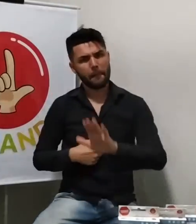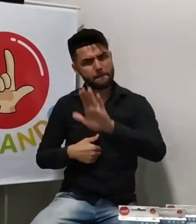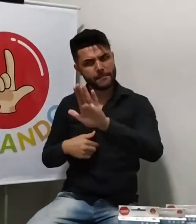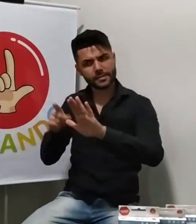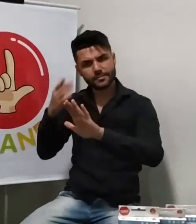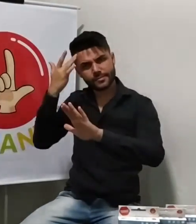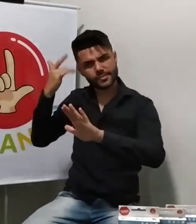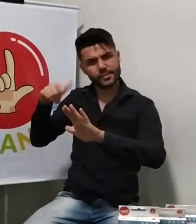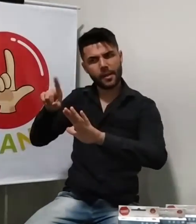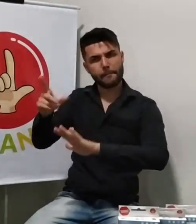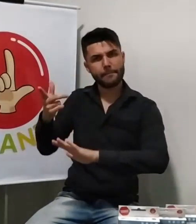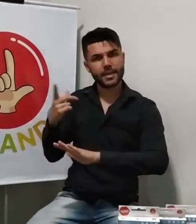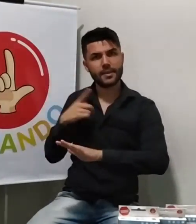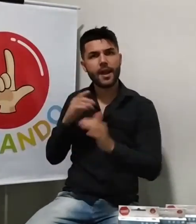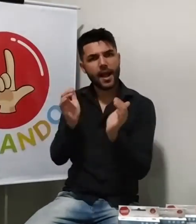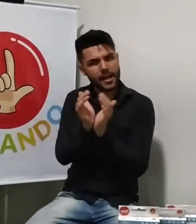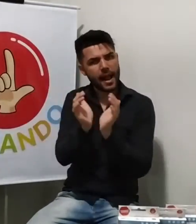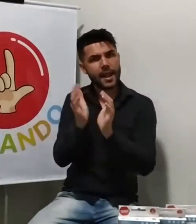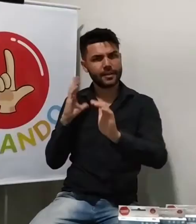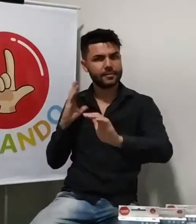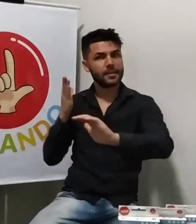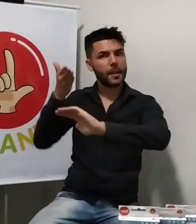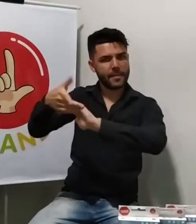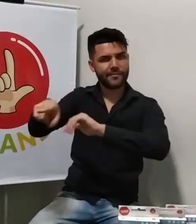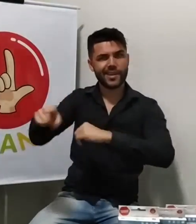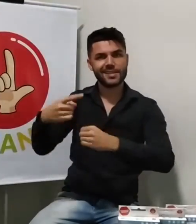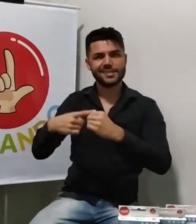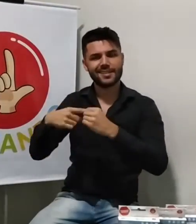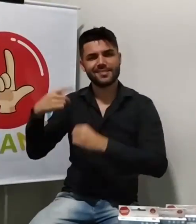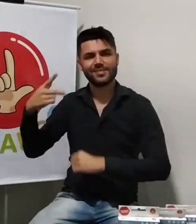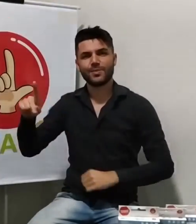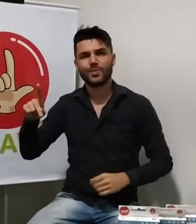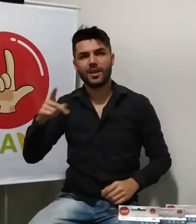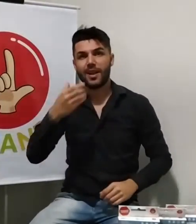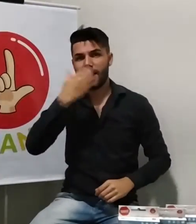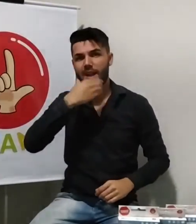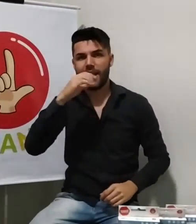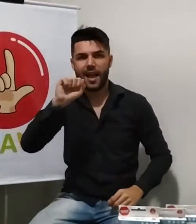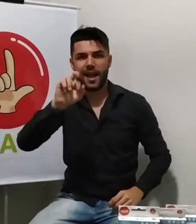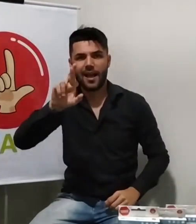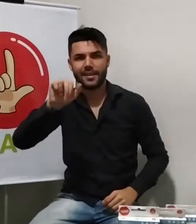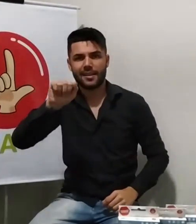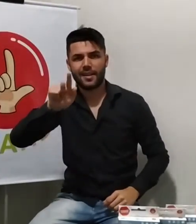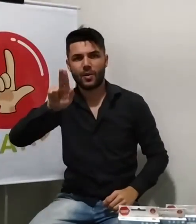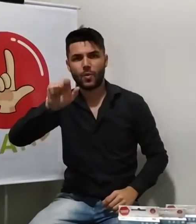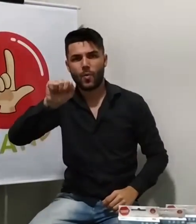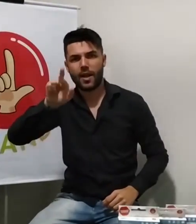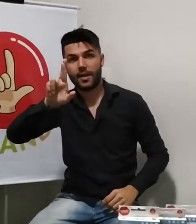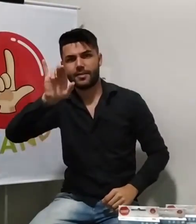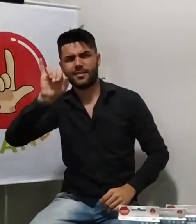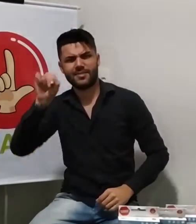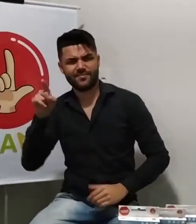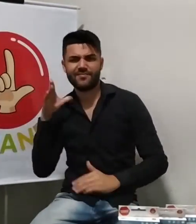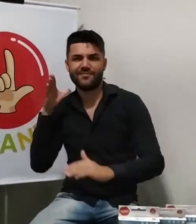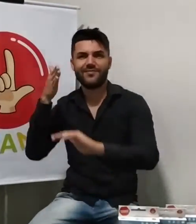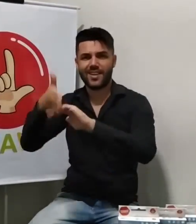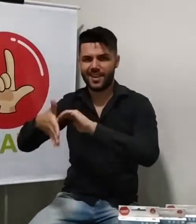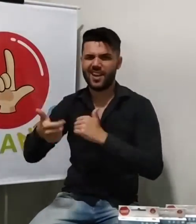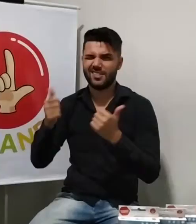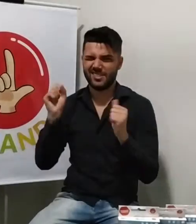quê? Que é isso? É isso mesmo. Que legal. Eu vou ser recebido no carro de bombeiro lá na próxima ida, então, em Araguari. Vamos contar essa história. Vão ser mais de 10